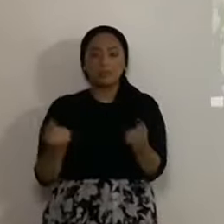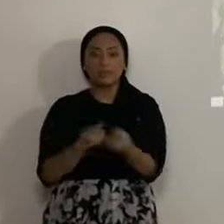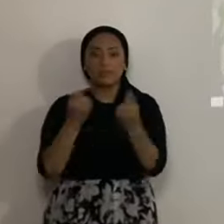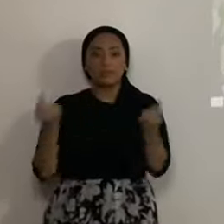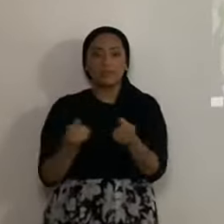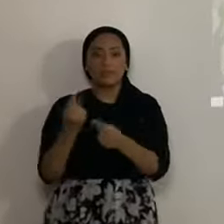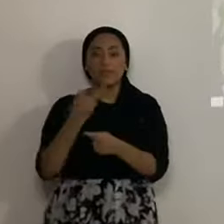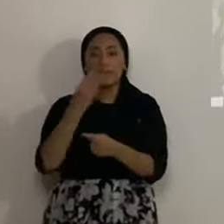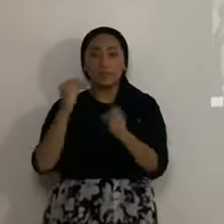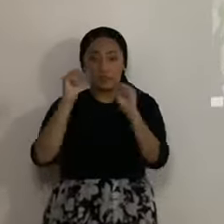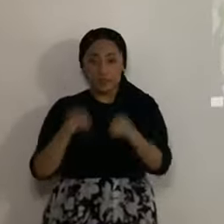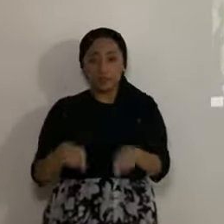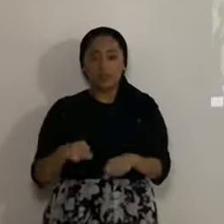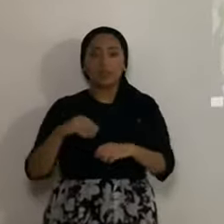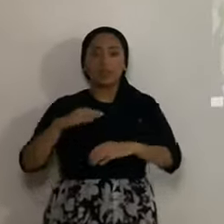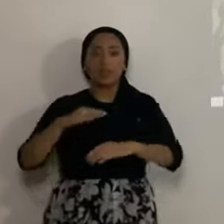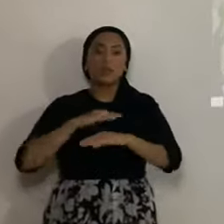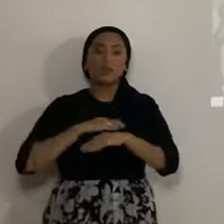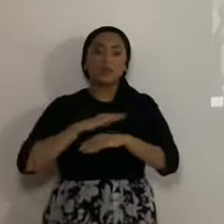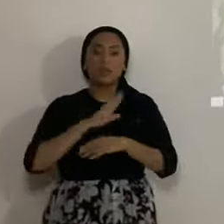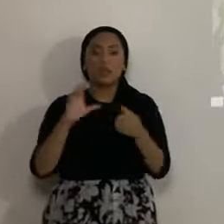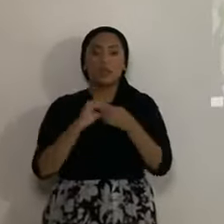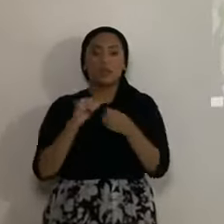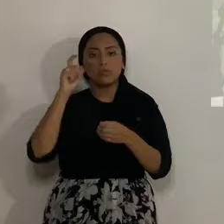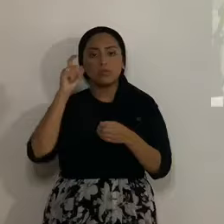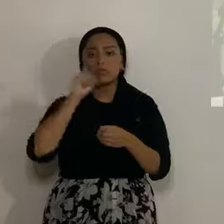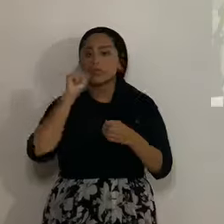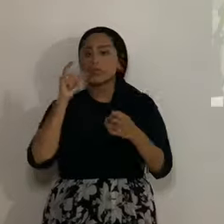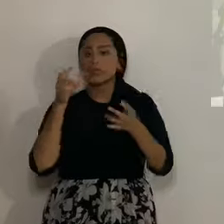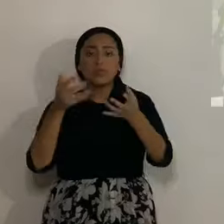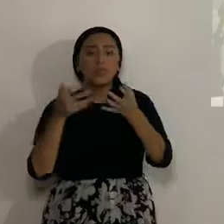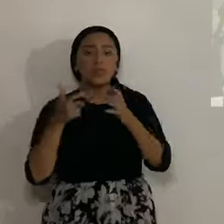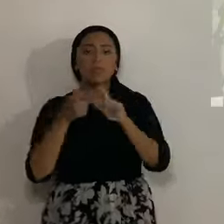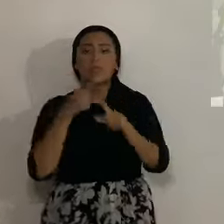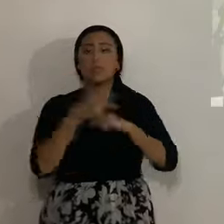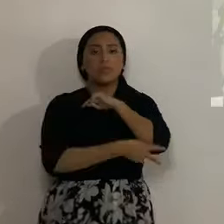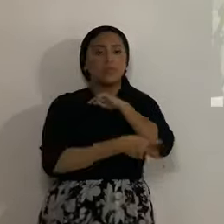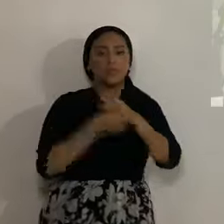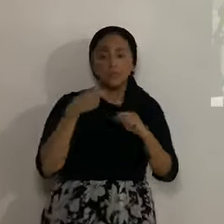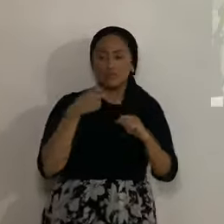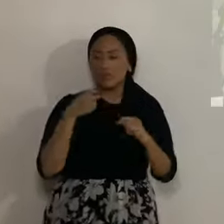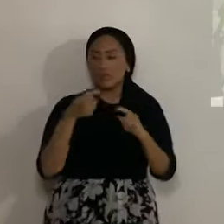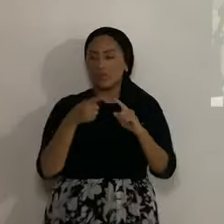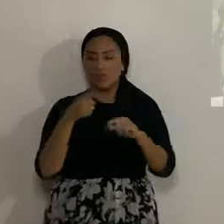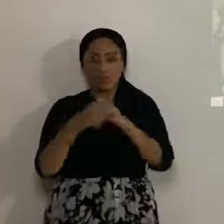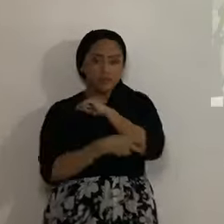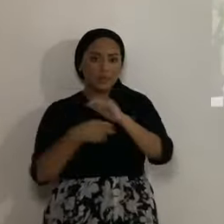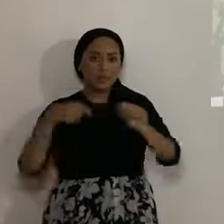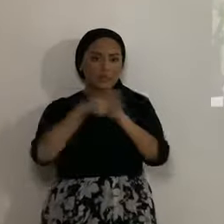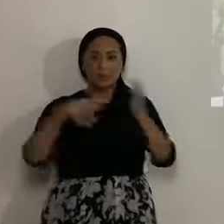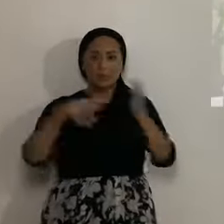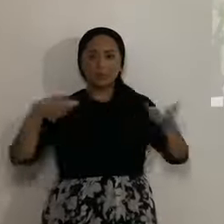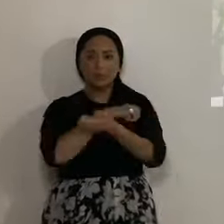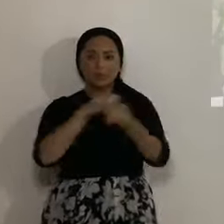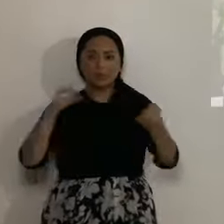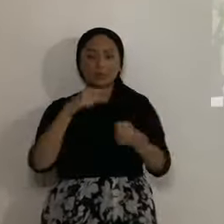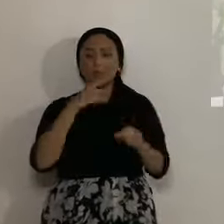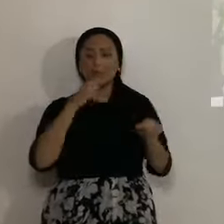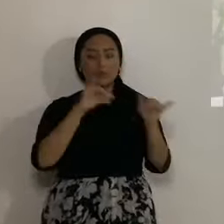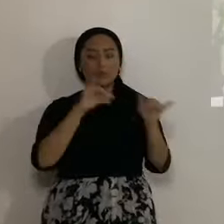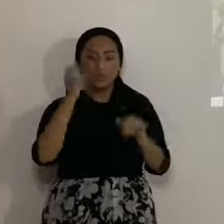y puedan ser satisfechos sus deseos sexuales de robo, de robar, matar y destruir como dice